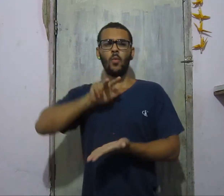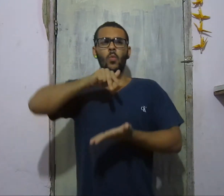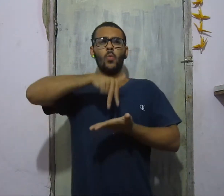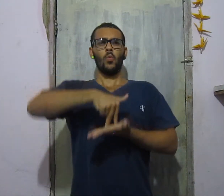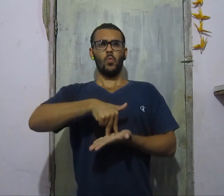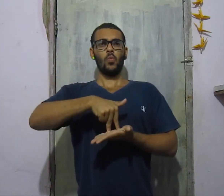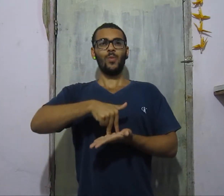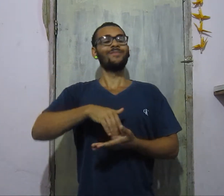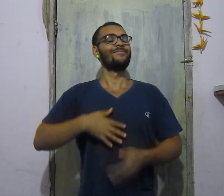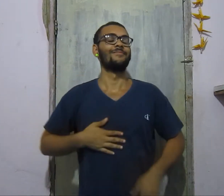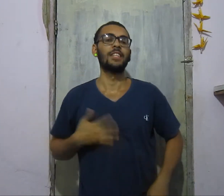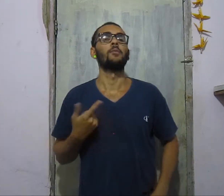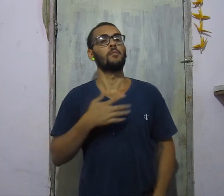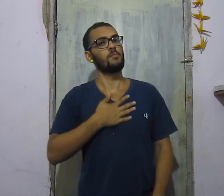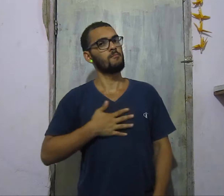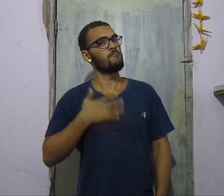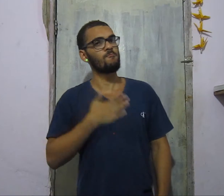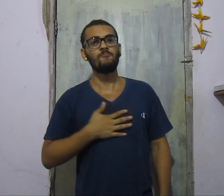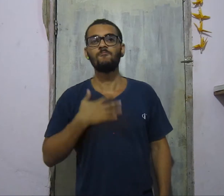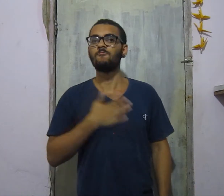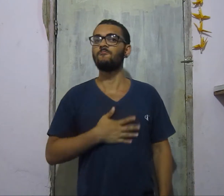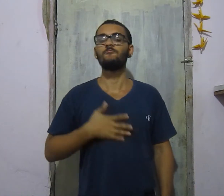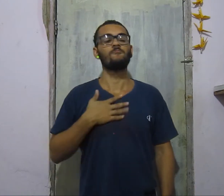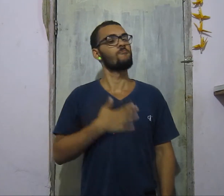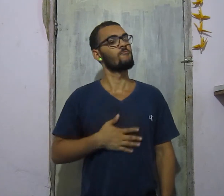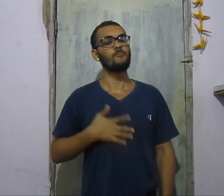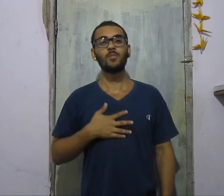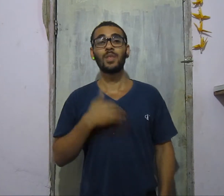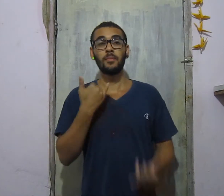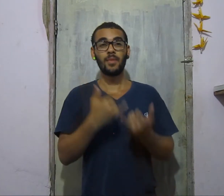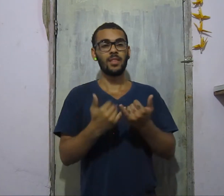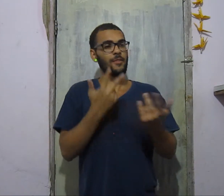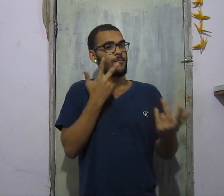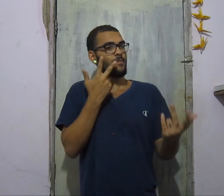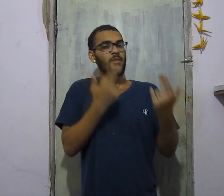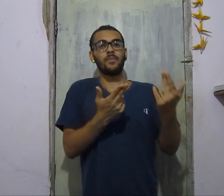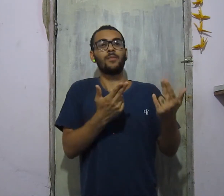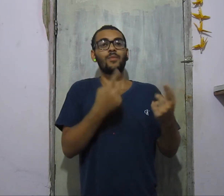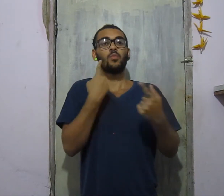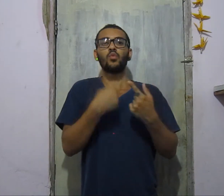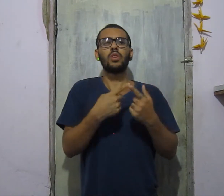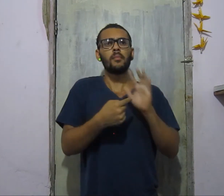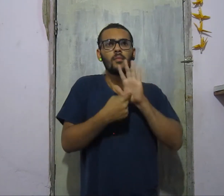se mantém firme em relação a isso. E por isso eu gostei muito do livro. Parece